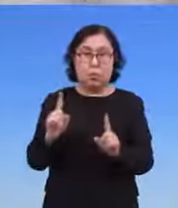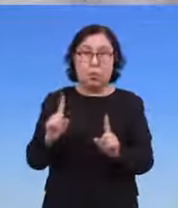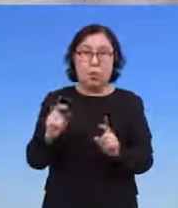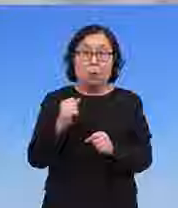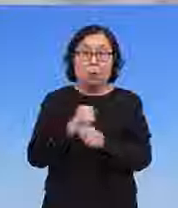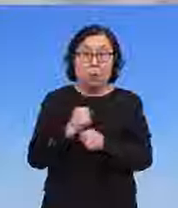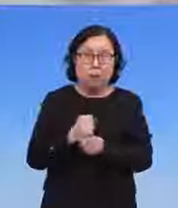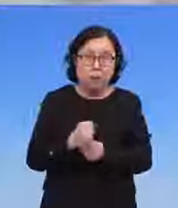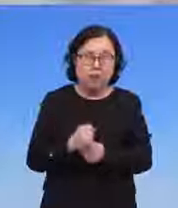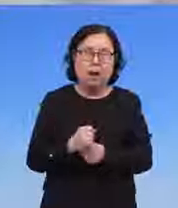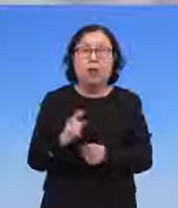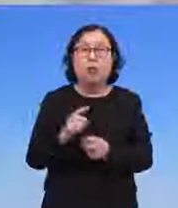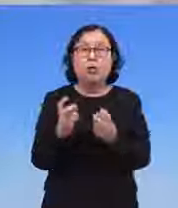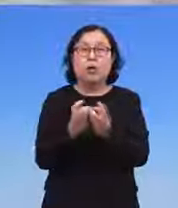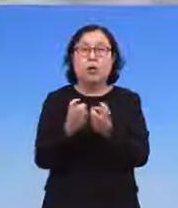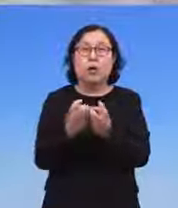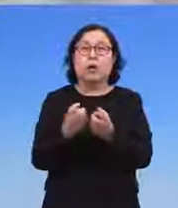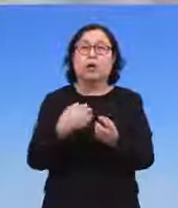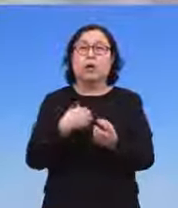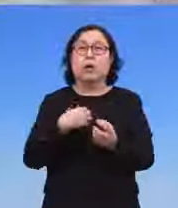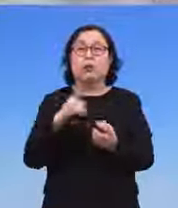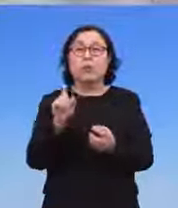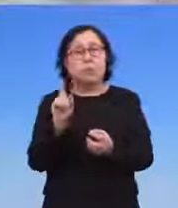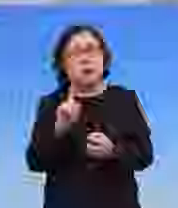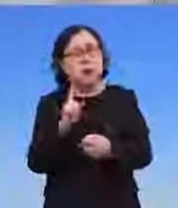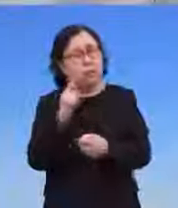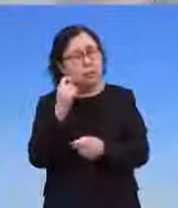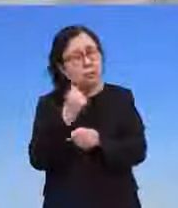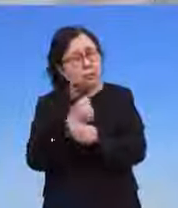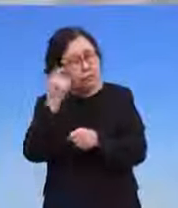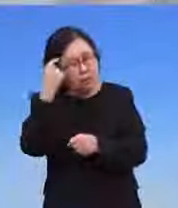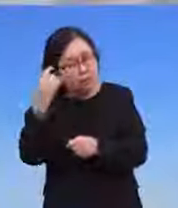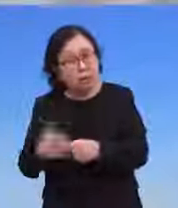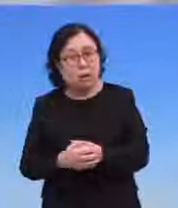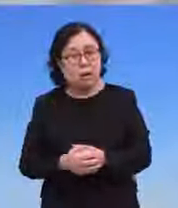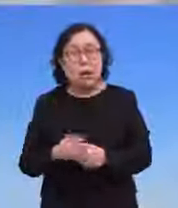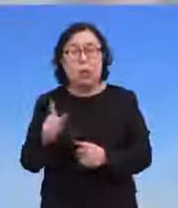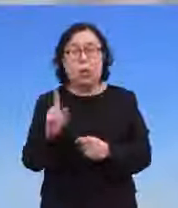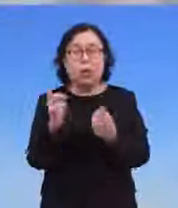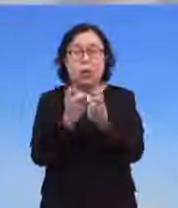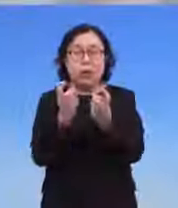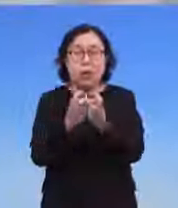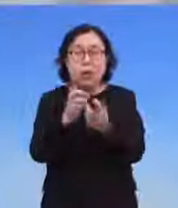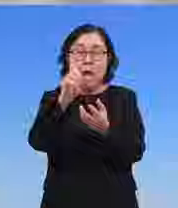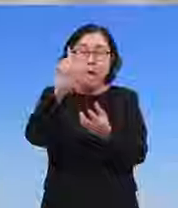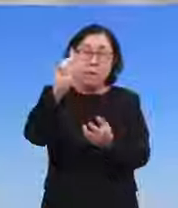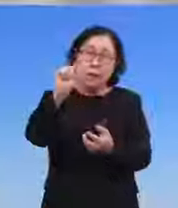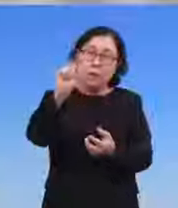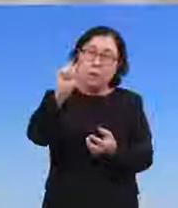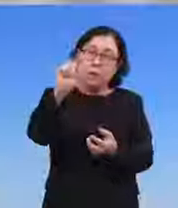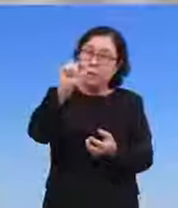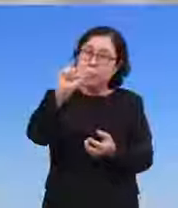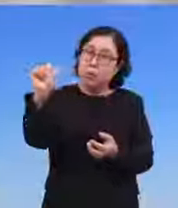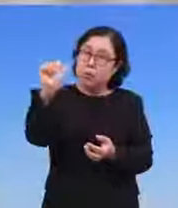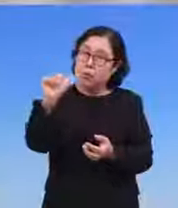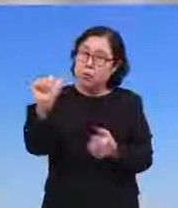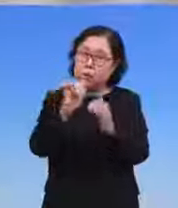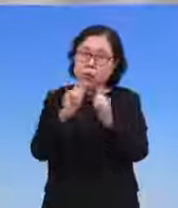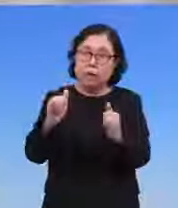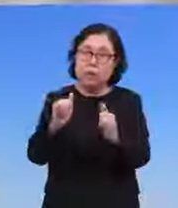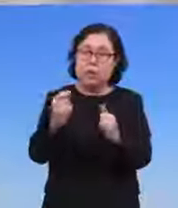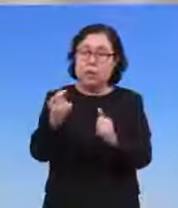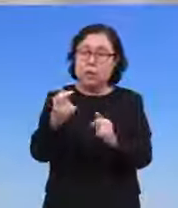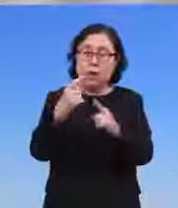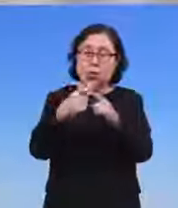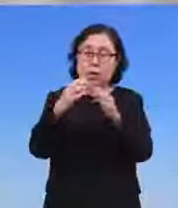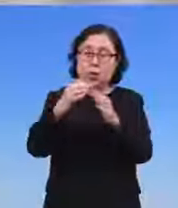거야? 아무리 생각을 해도 10,000명에서 15,000명을 작은 교회로 파송할 수 있을 것